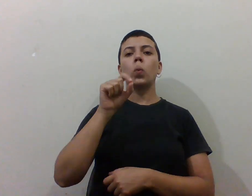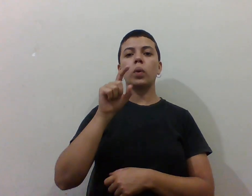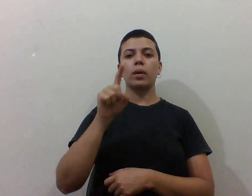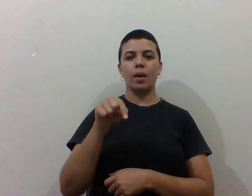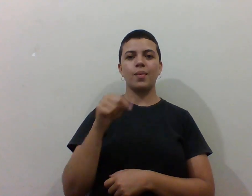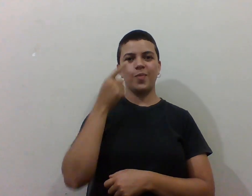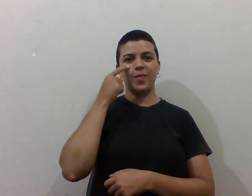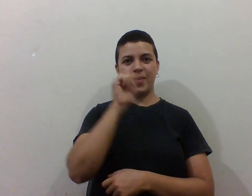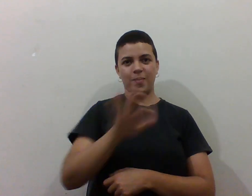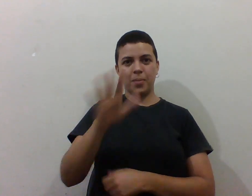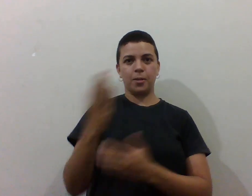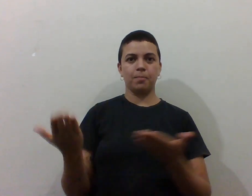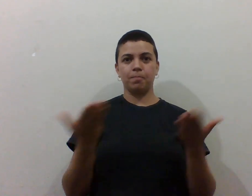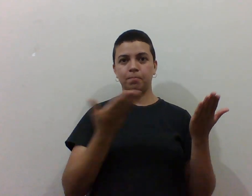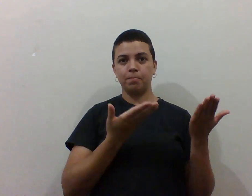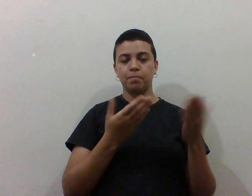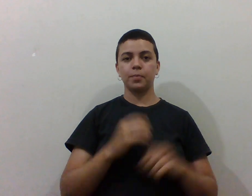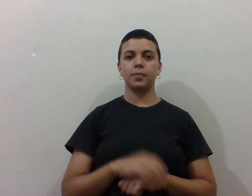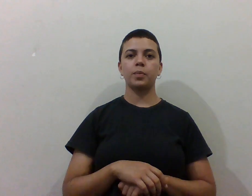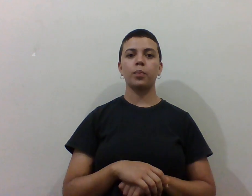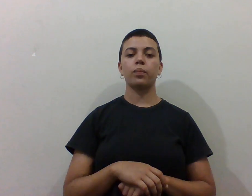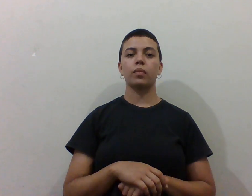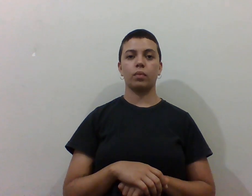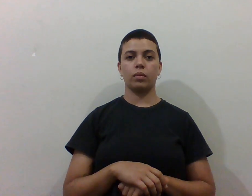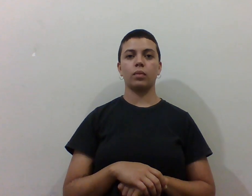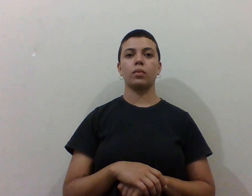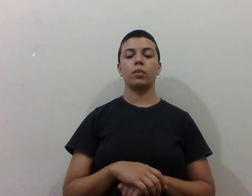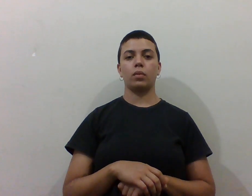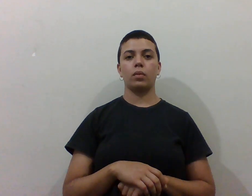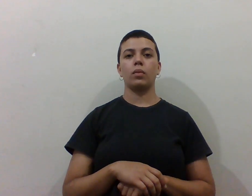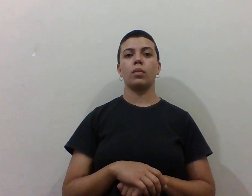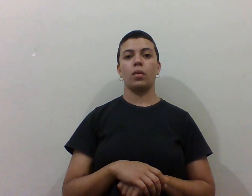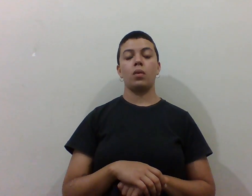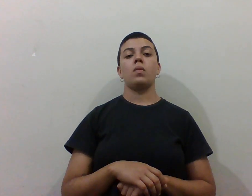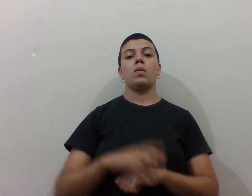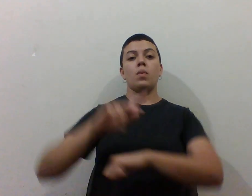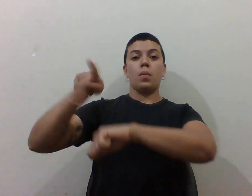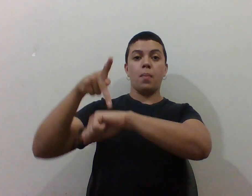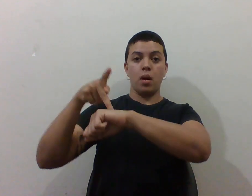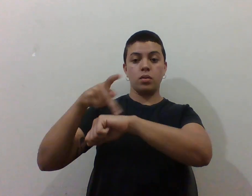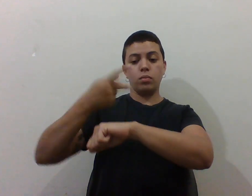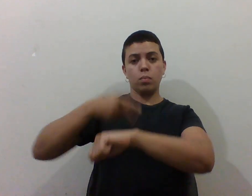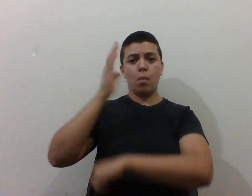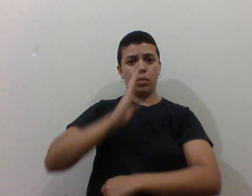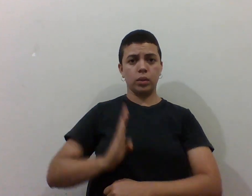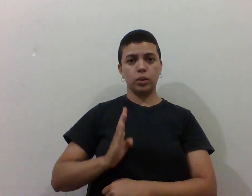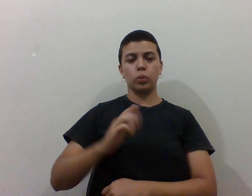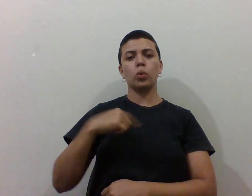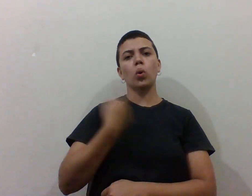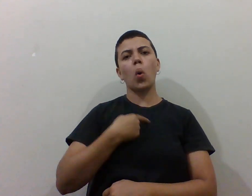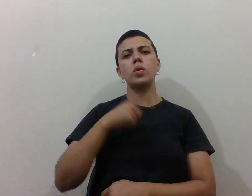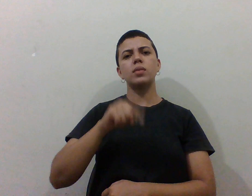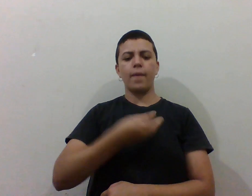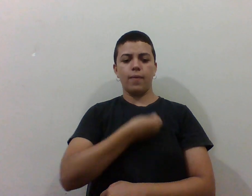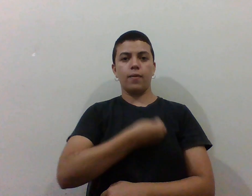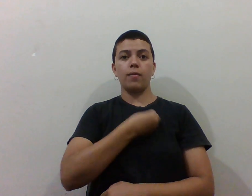nesses direitos indispensáveis à nossa dignidade dentro do nosso país, a nomenclatura normalmente que a gente adota é